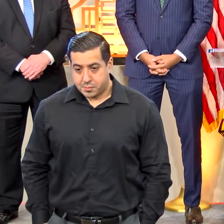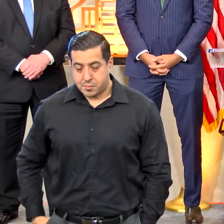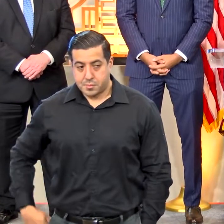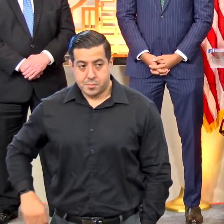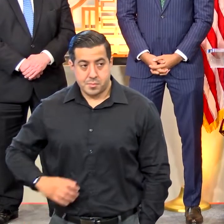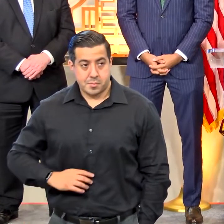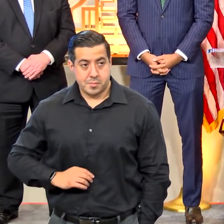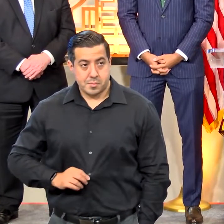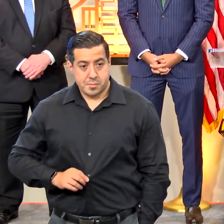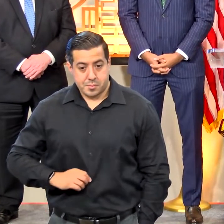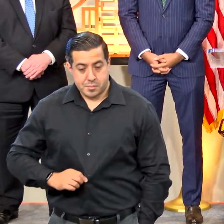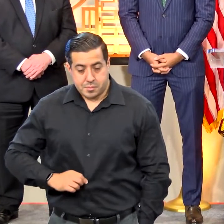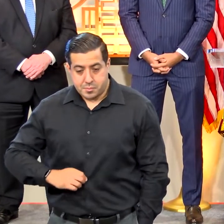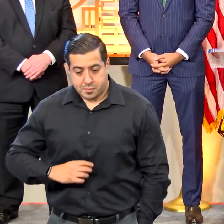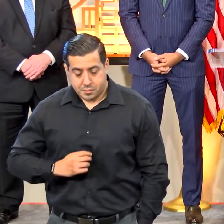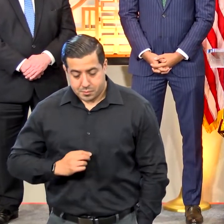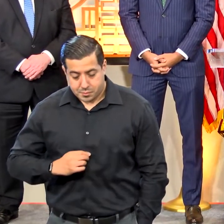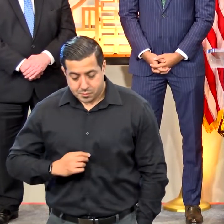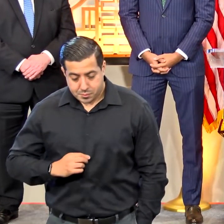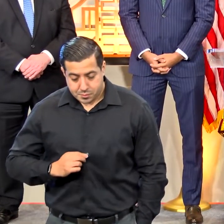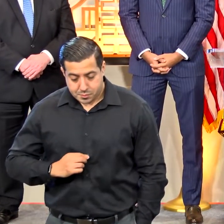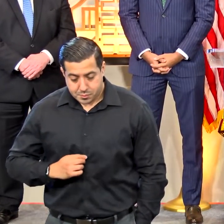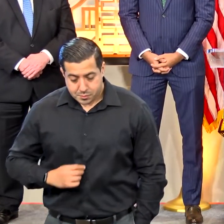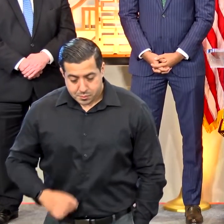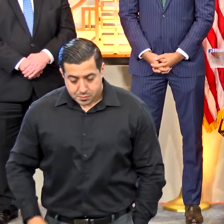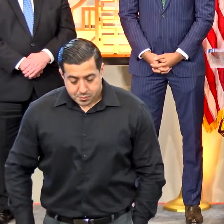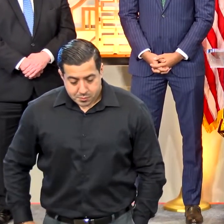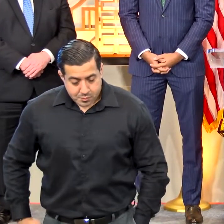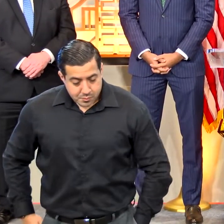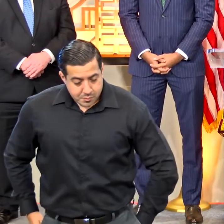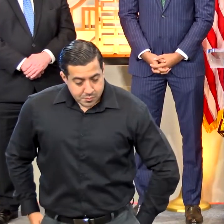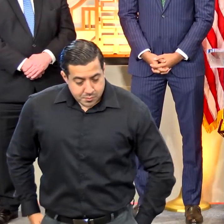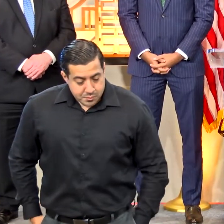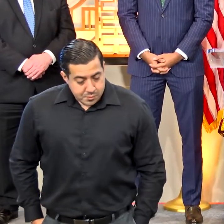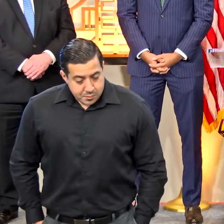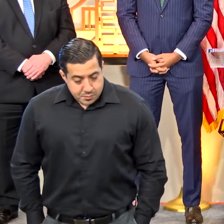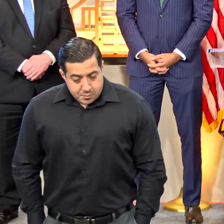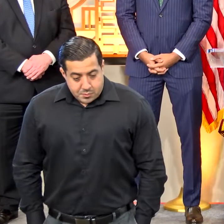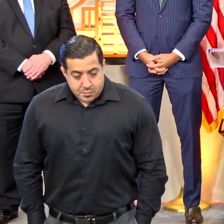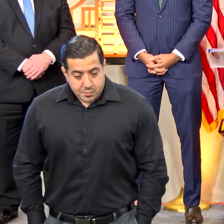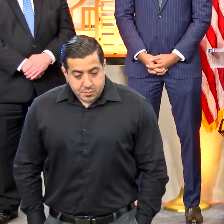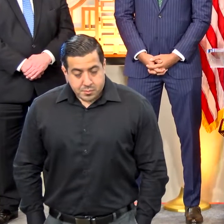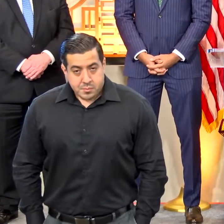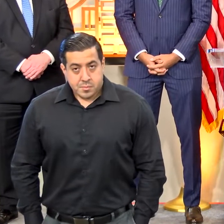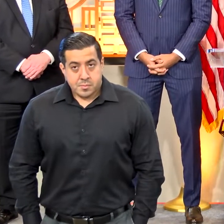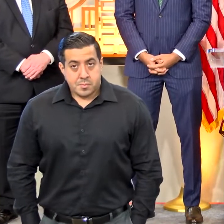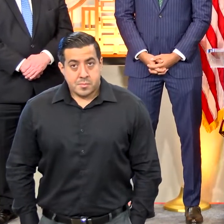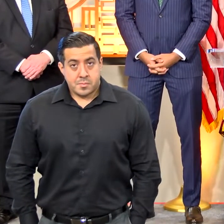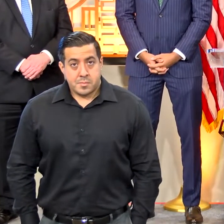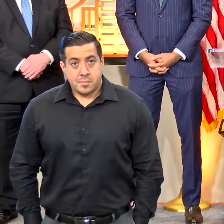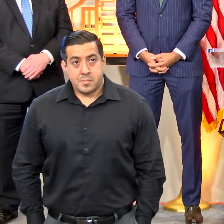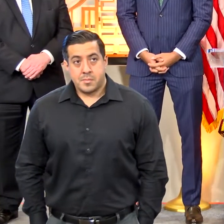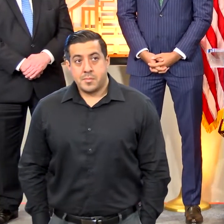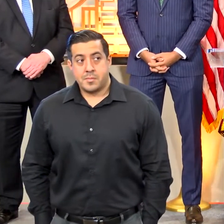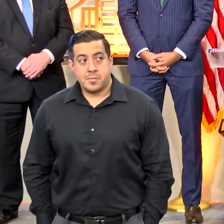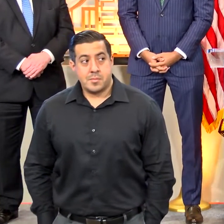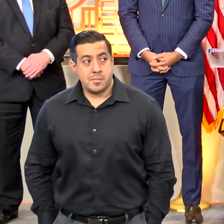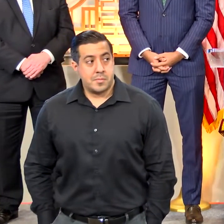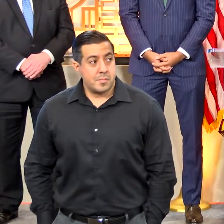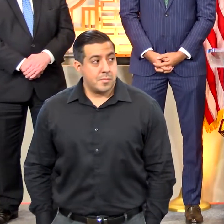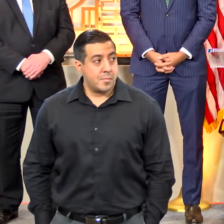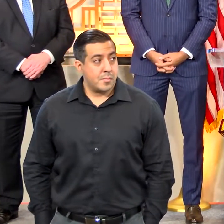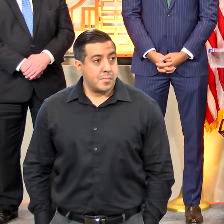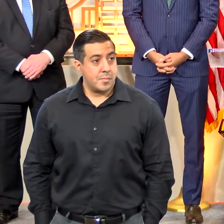quiero agradecerle a la policía, a la oficina del U.S. Marshal y a las autoridades mexicanas por